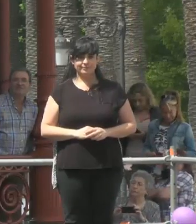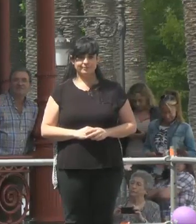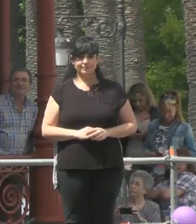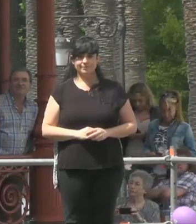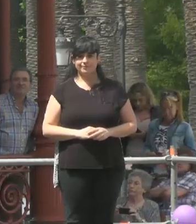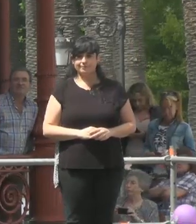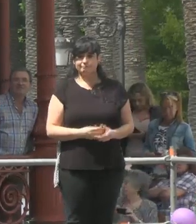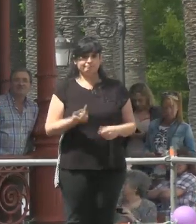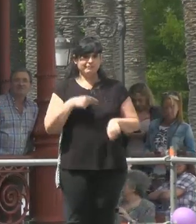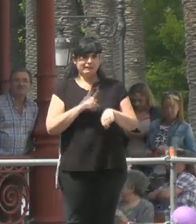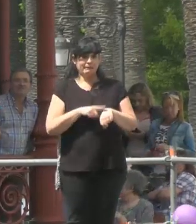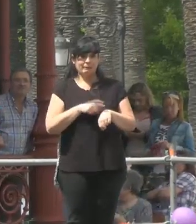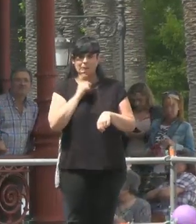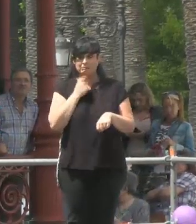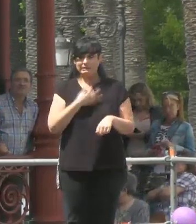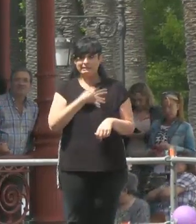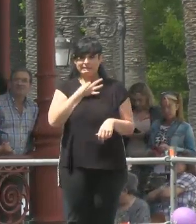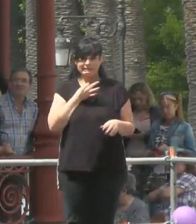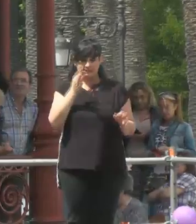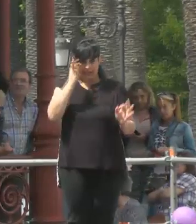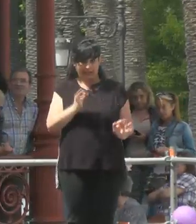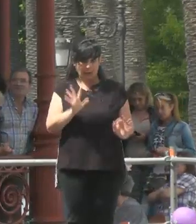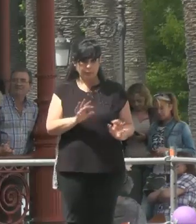Non sei como vou de tempo, creo que mal.